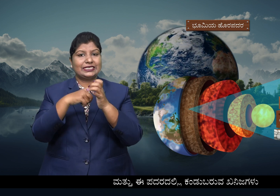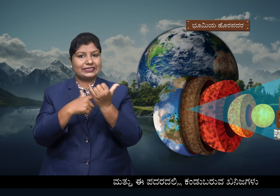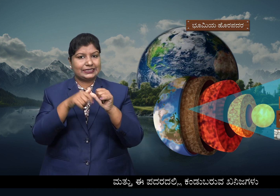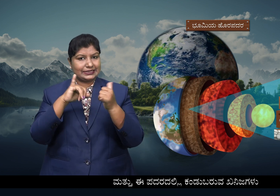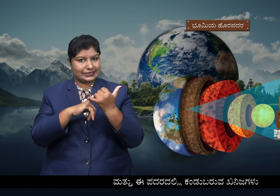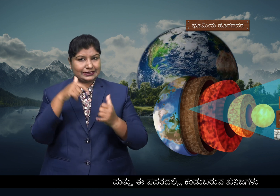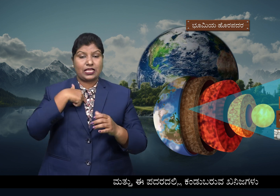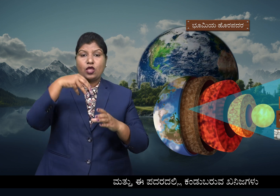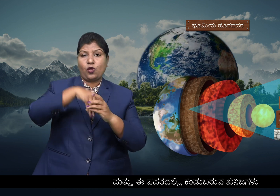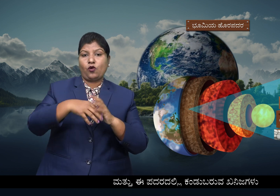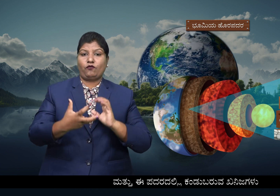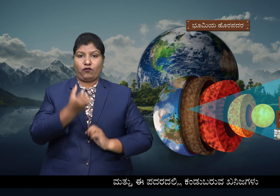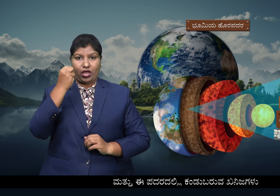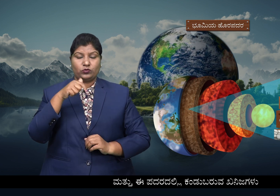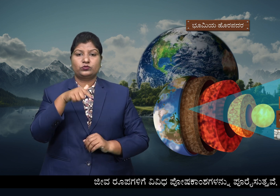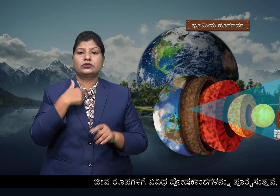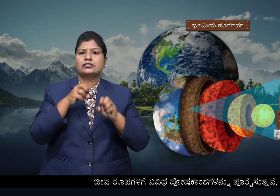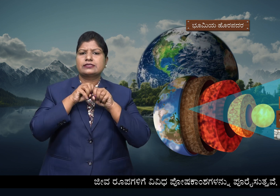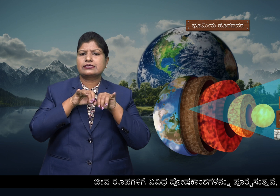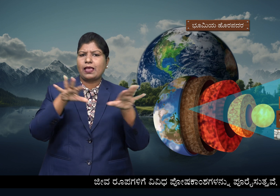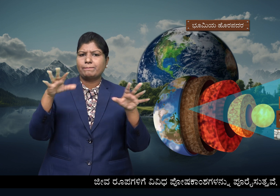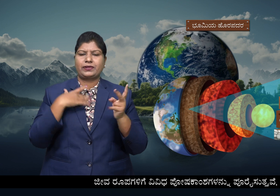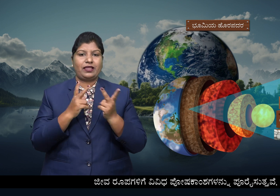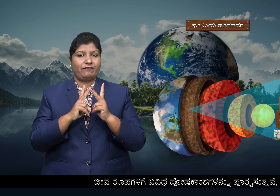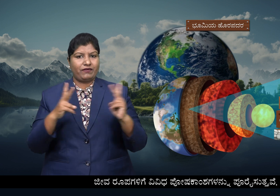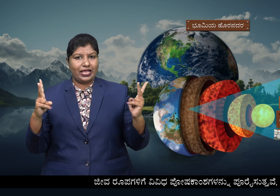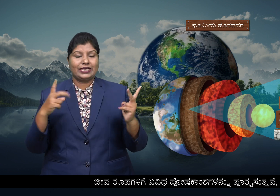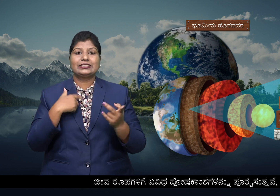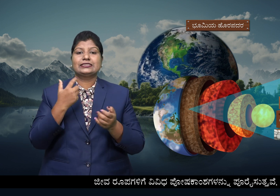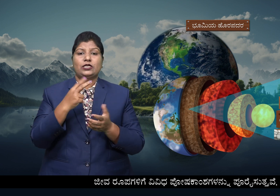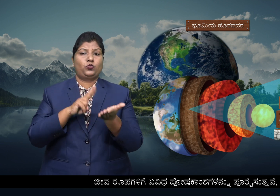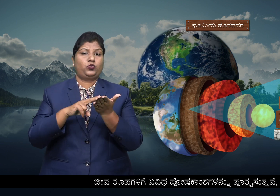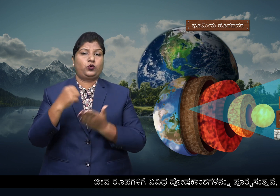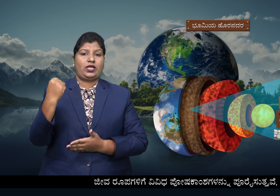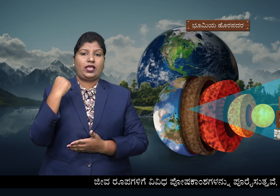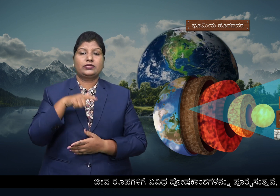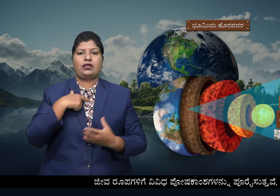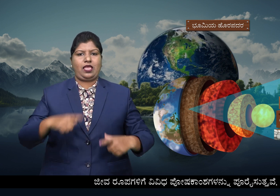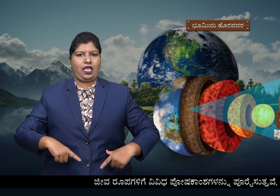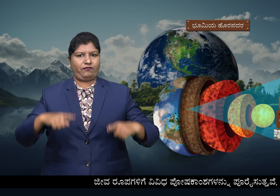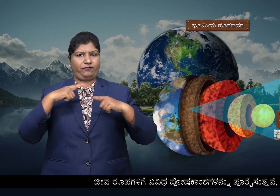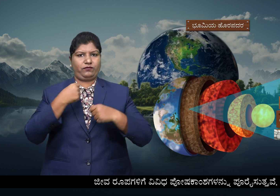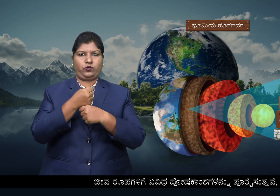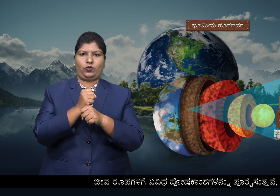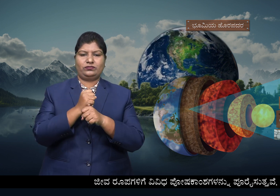ಮತ್ತು ಈ ಪದರದಲ್ಲಿ ಕಂಡುಬರುವ ಖನಿಜಗಳು ಜೀವ ರೂಪಗಳಿಗೆ ವಿವಿಧ ಪೋಷಕಾಂಶಗಳನ್ನ ಪೂರೈಸುತ್ತದೆ.